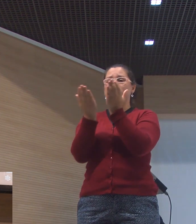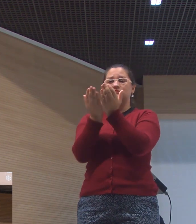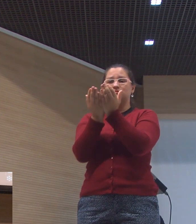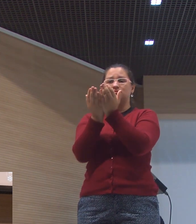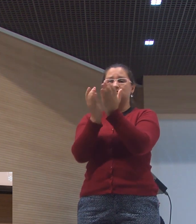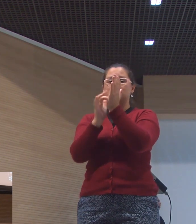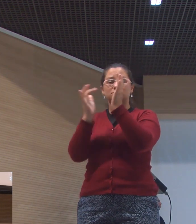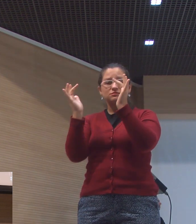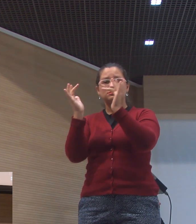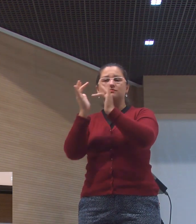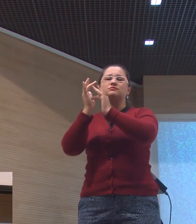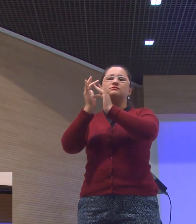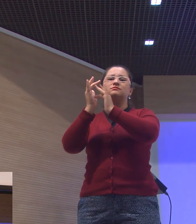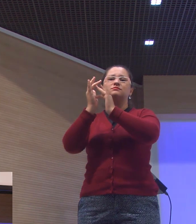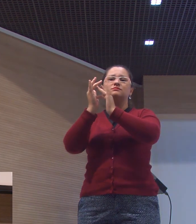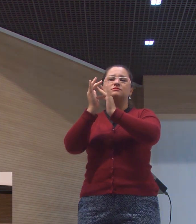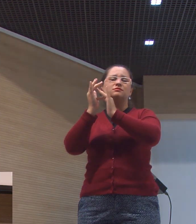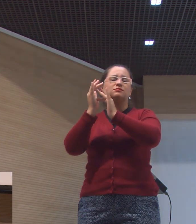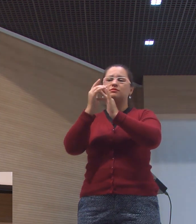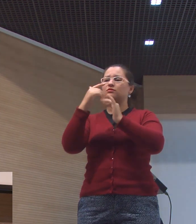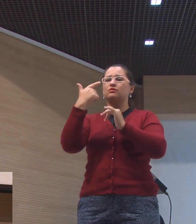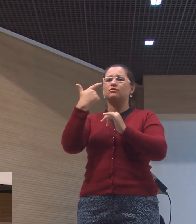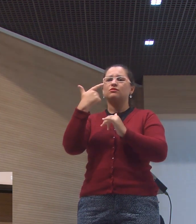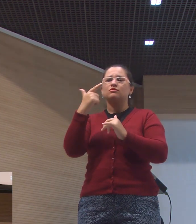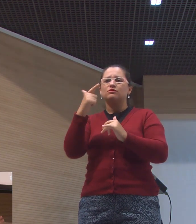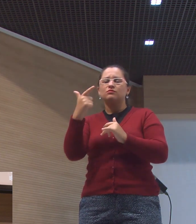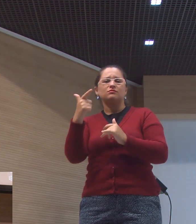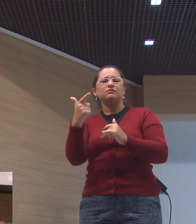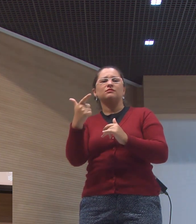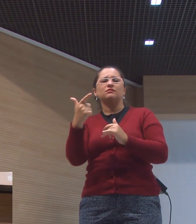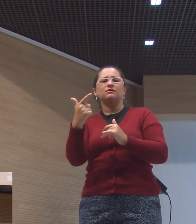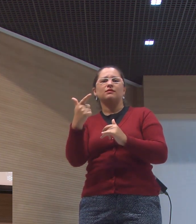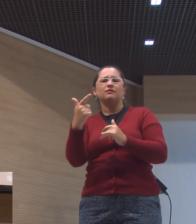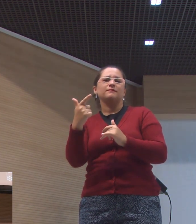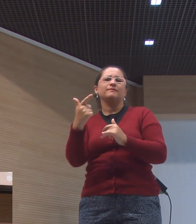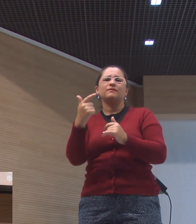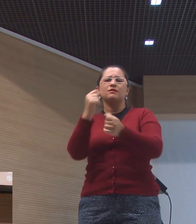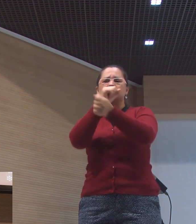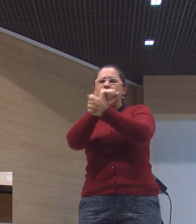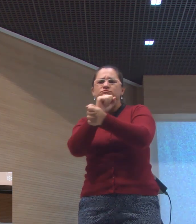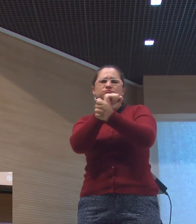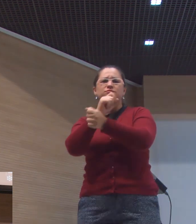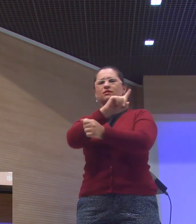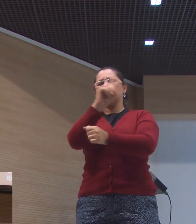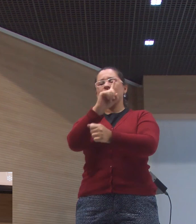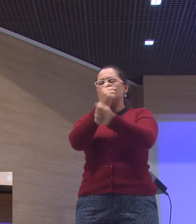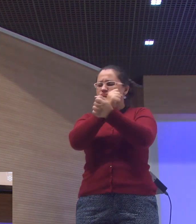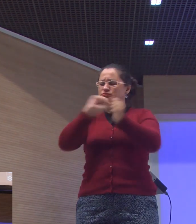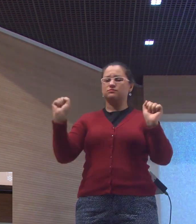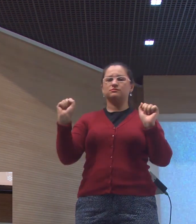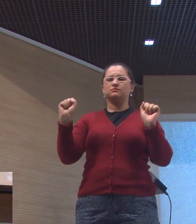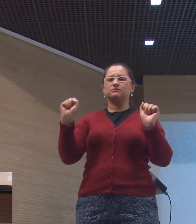aqueles que estão em Cristo. Você está em Cristo, veio a Cristo, confessou, chega, não leva mais condenação.